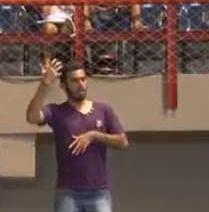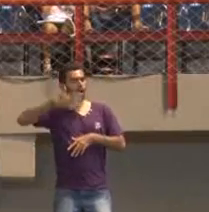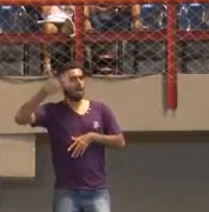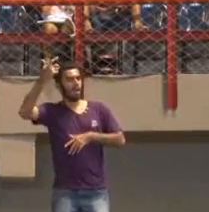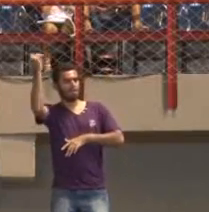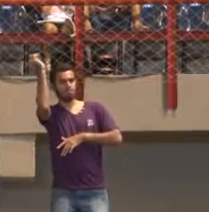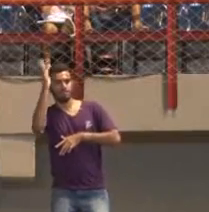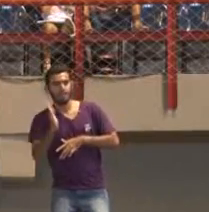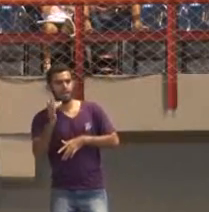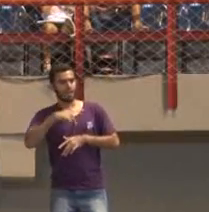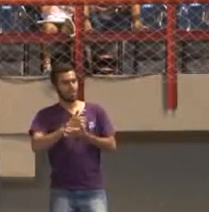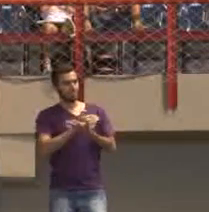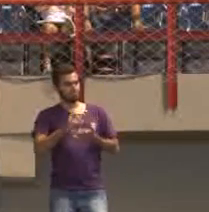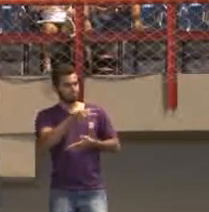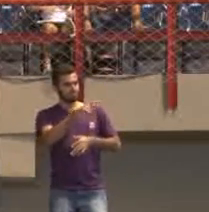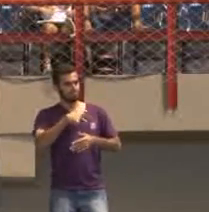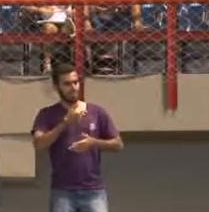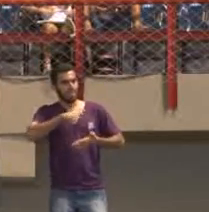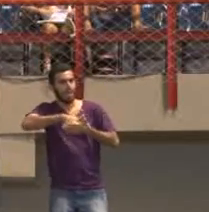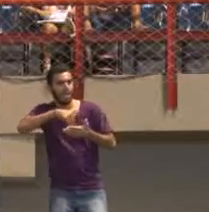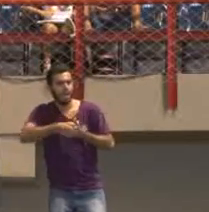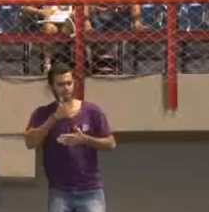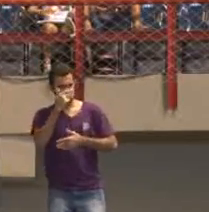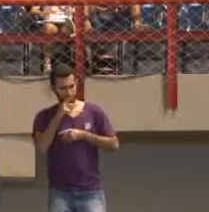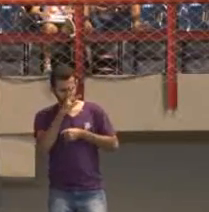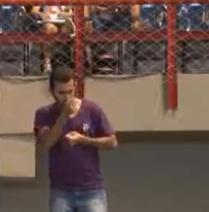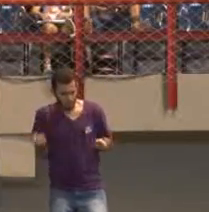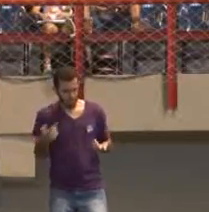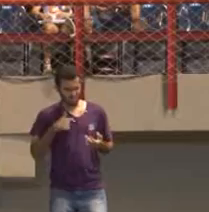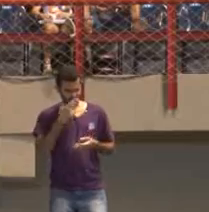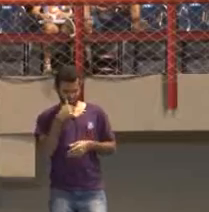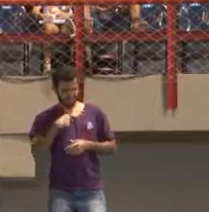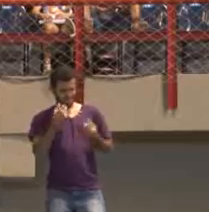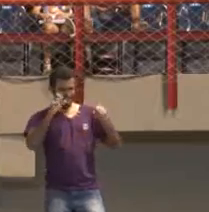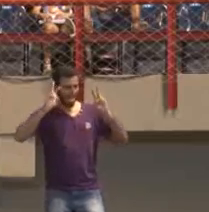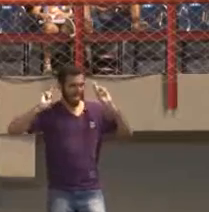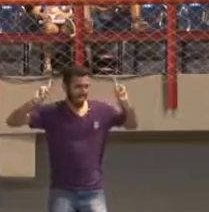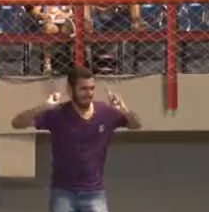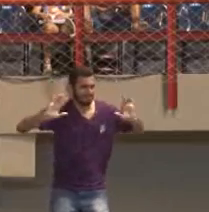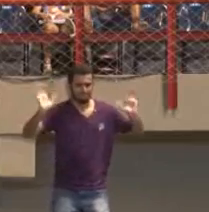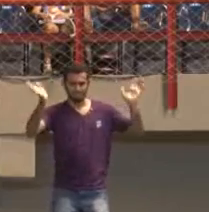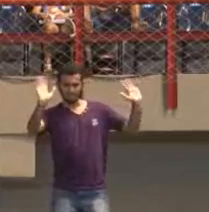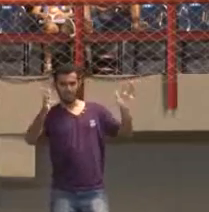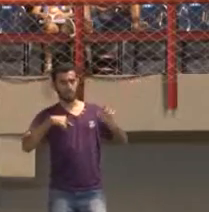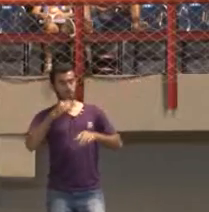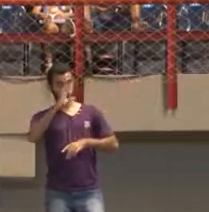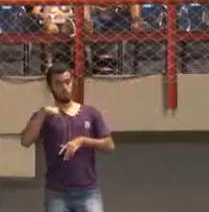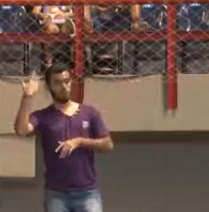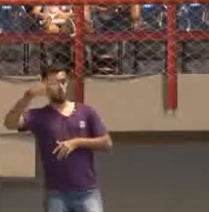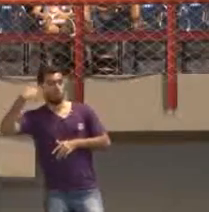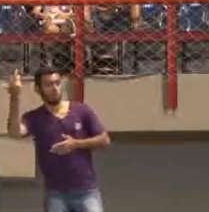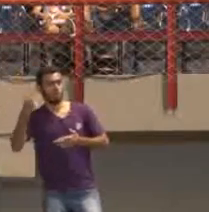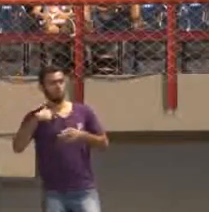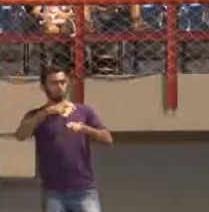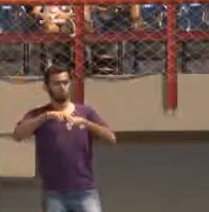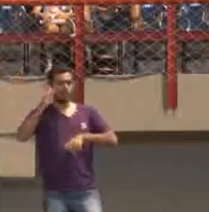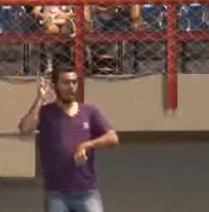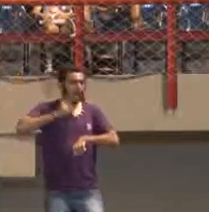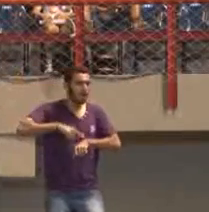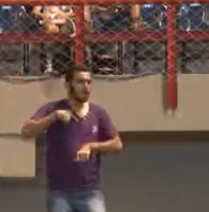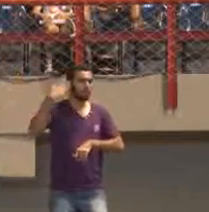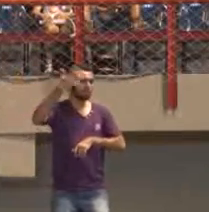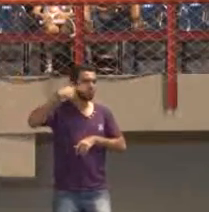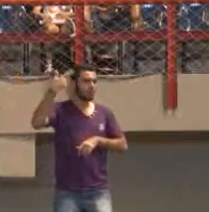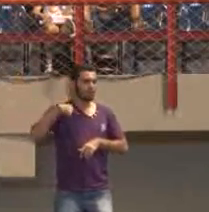Então não é mais para torcer, é só para cantar o hino, quando tiver jogo, né? Então nessa hora, esse poema tão importante, você sabe de onde foi